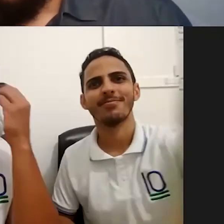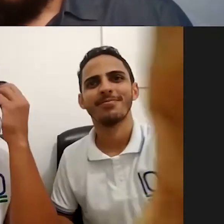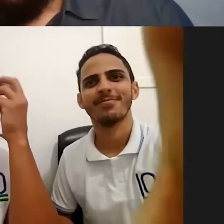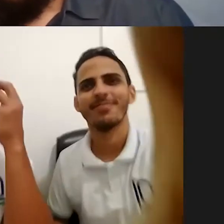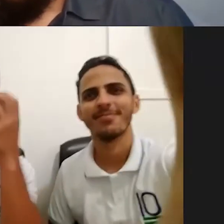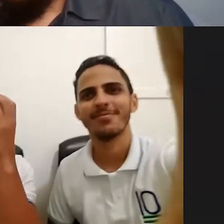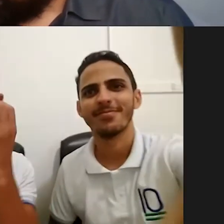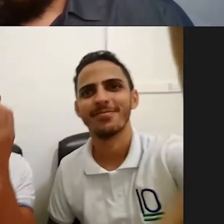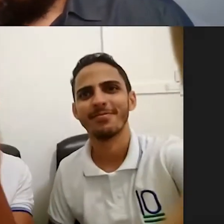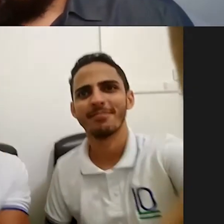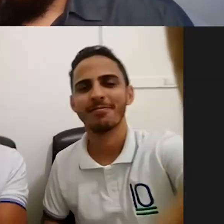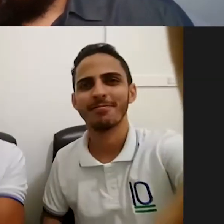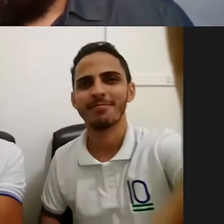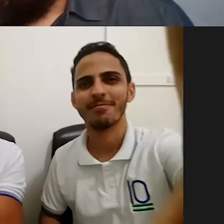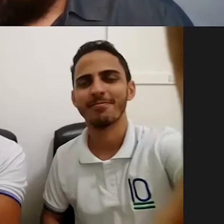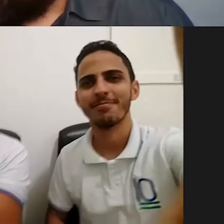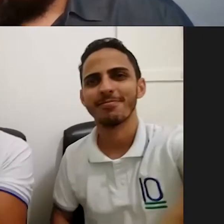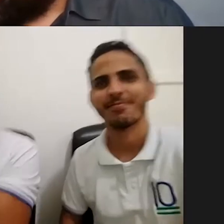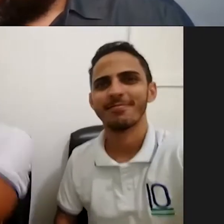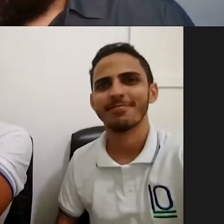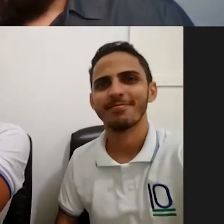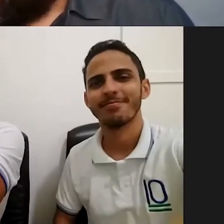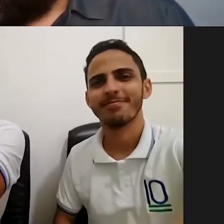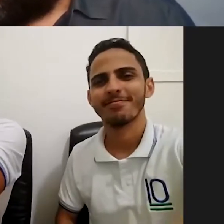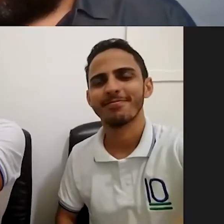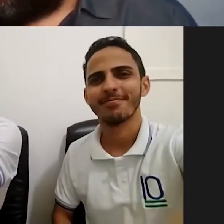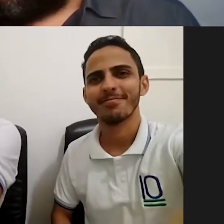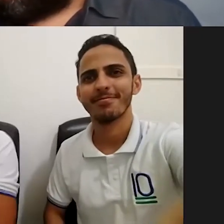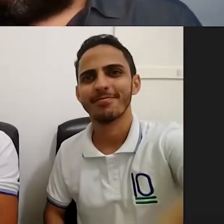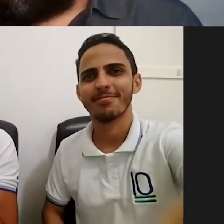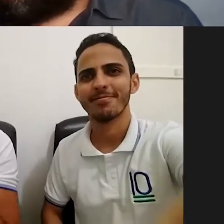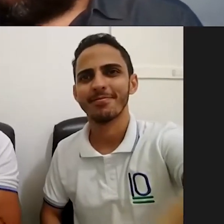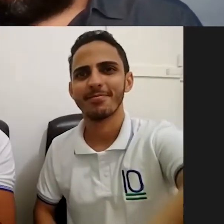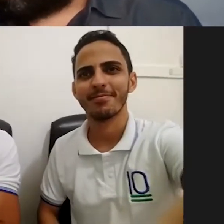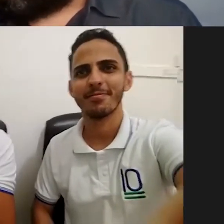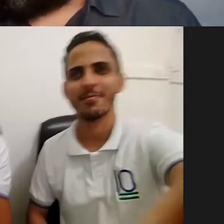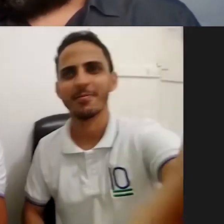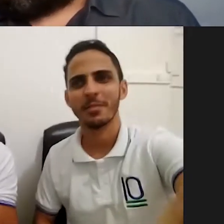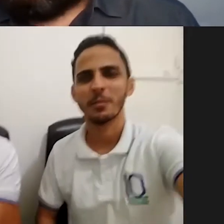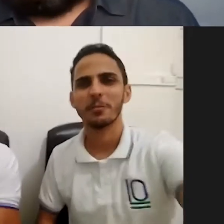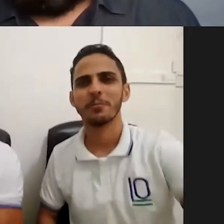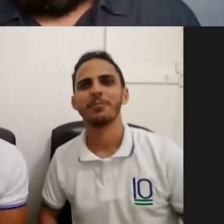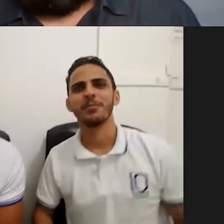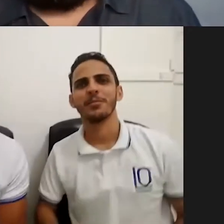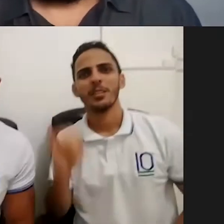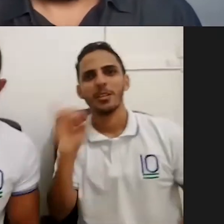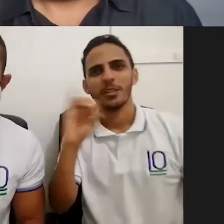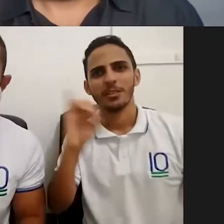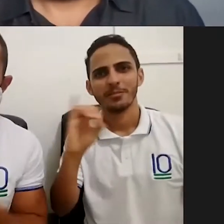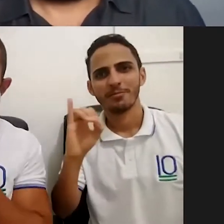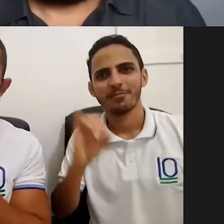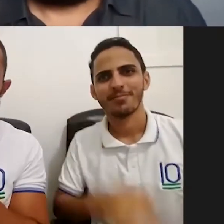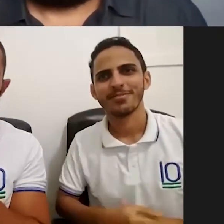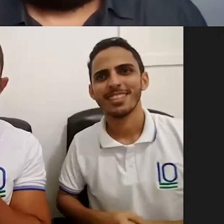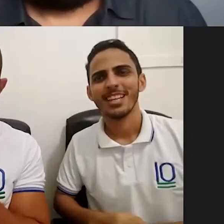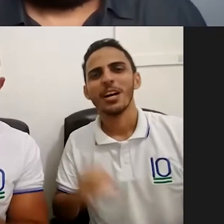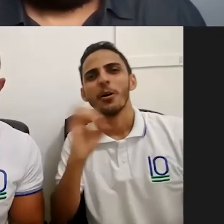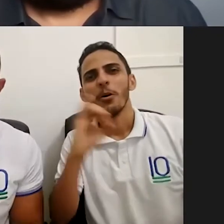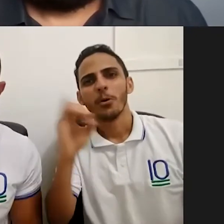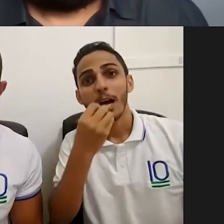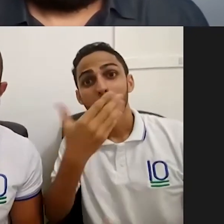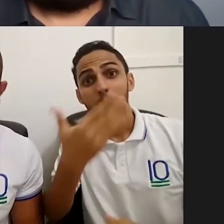falar o nosso tradutor de Libras, que é o Ivene Oliveira.